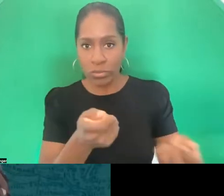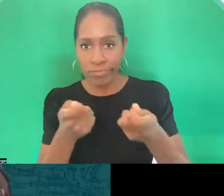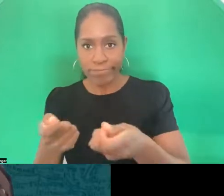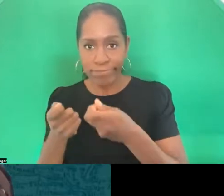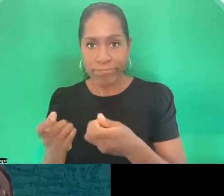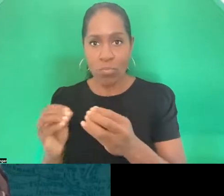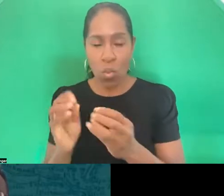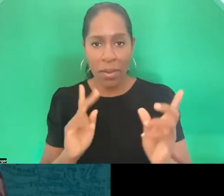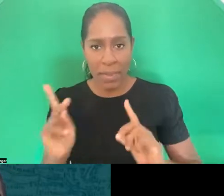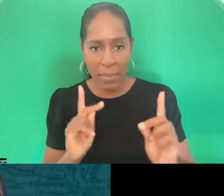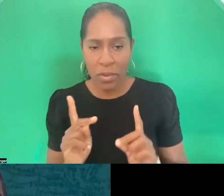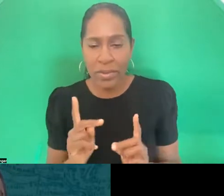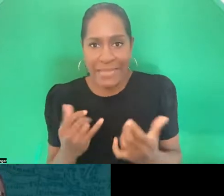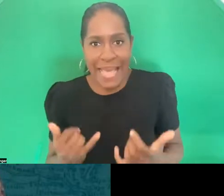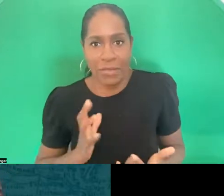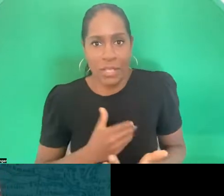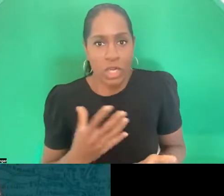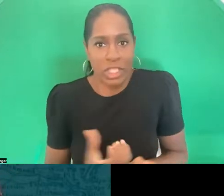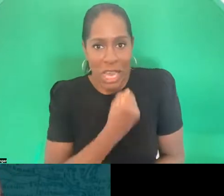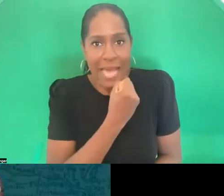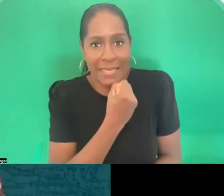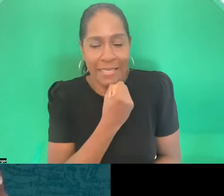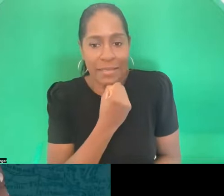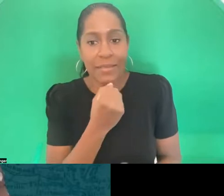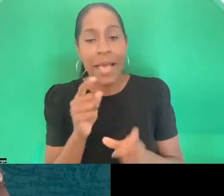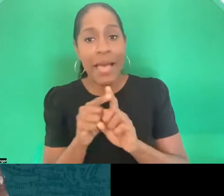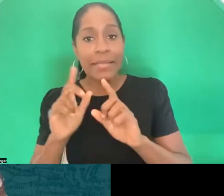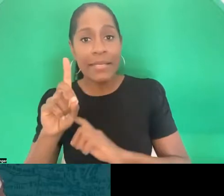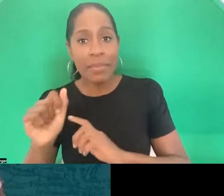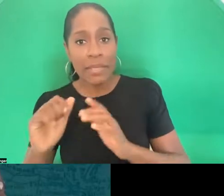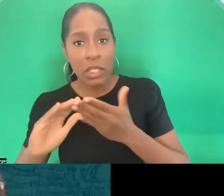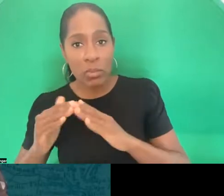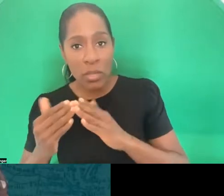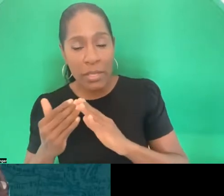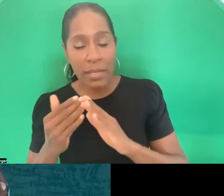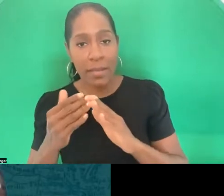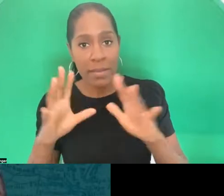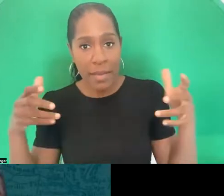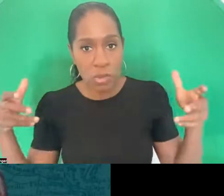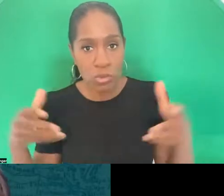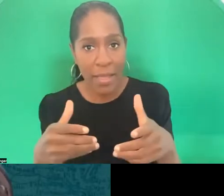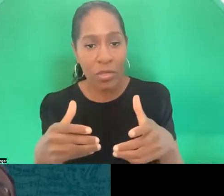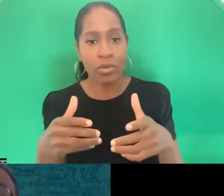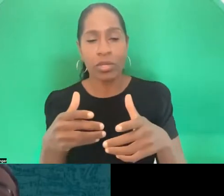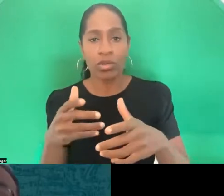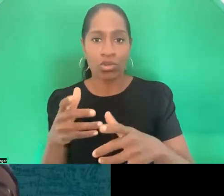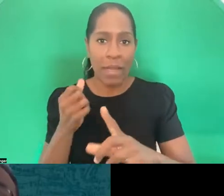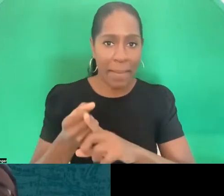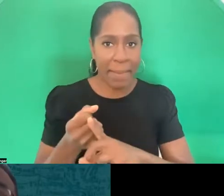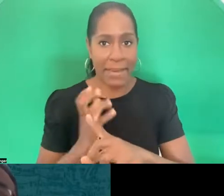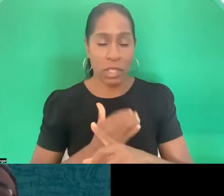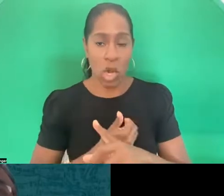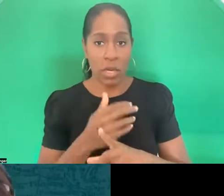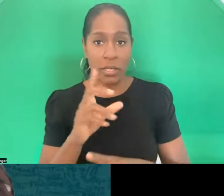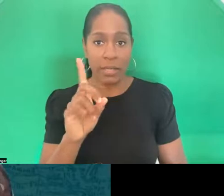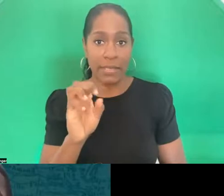participe y esta es nuestra oportunidad como comunidad discapacitada en la que podemos unirnos para